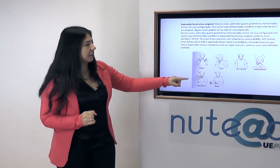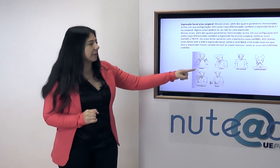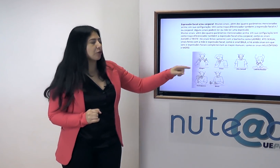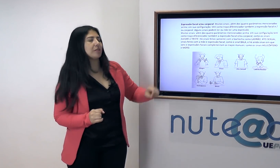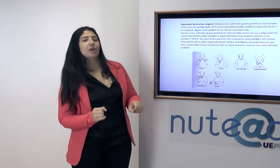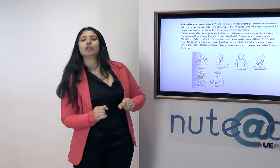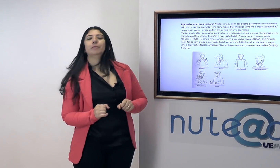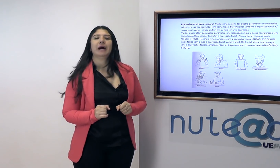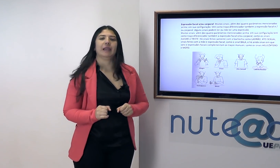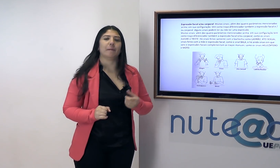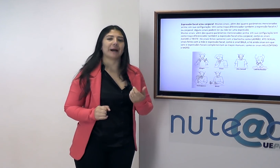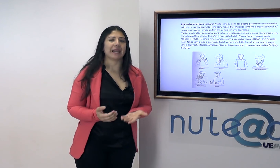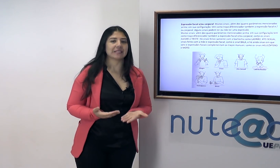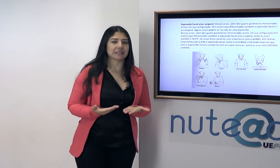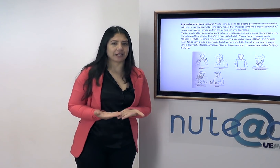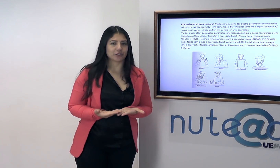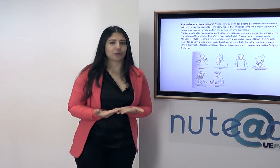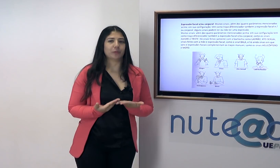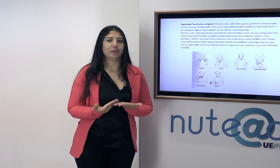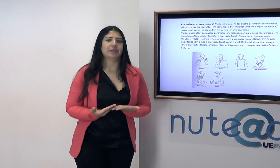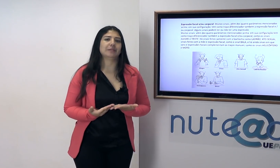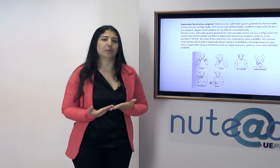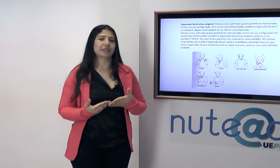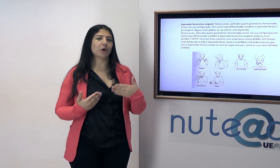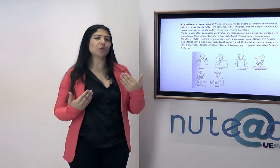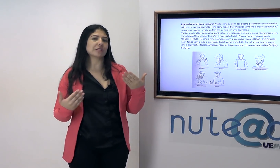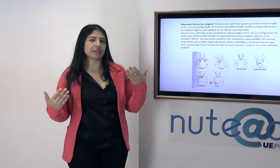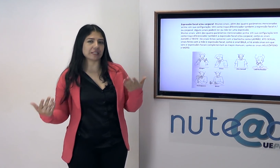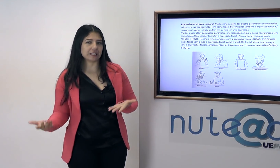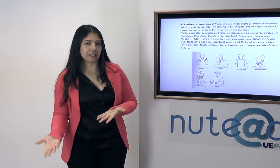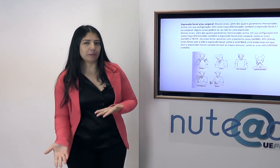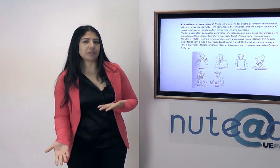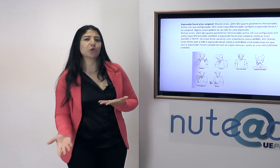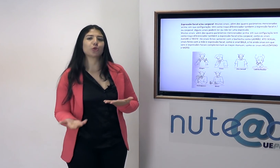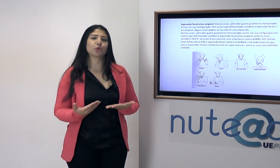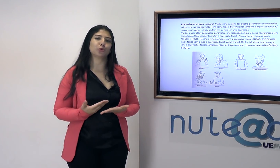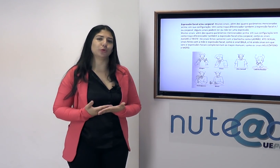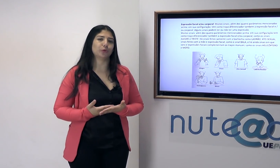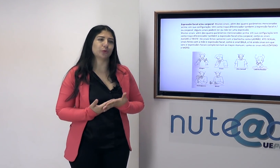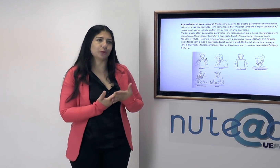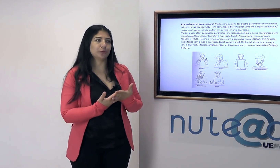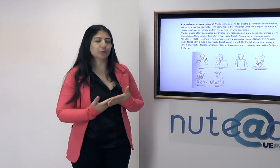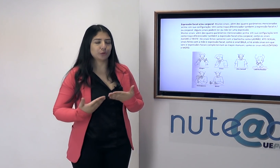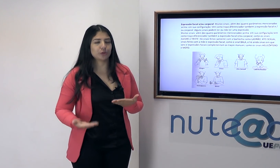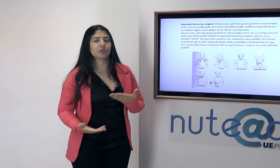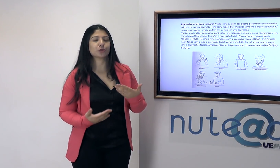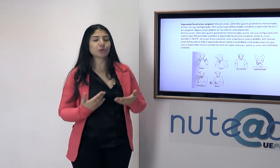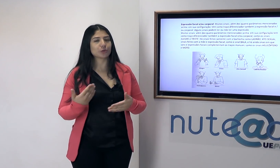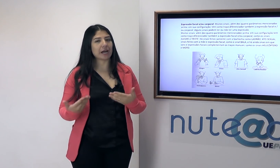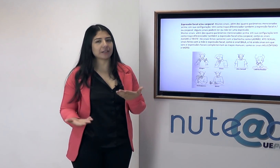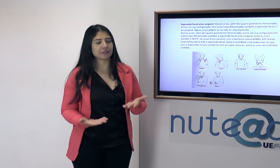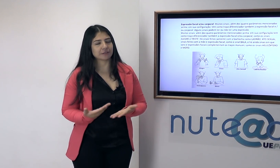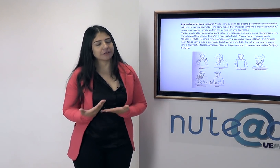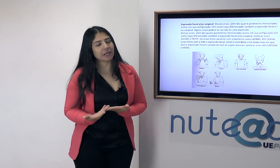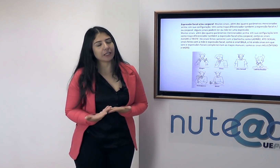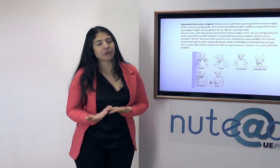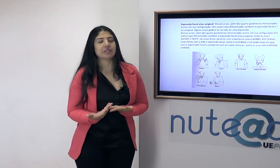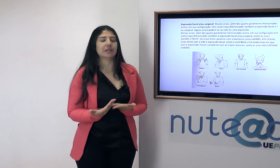Tem o sinal de bala é estático. Por exemplo, tem alguns sinais em libras que os surdos e os usuários da língua de